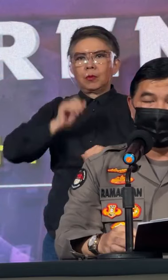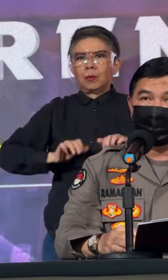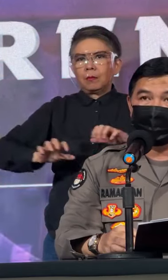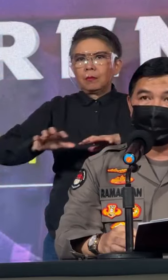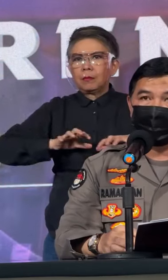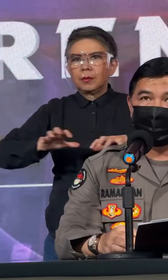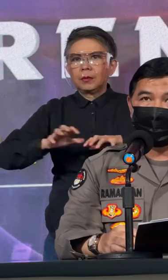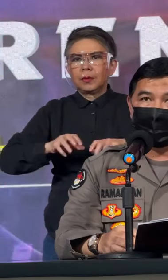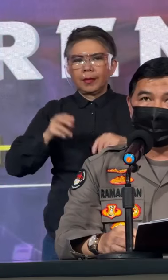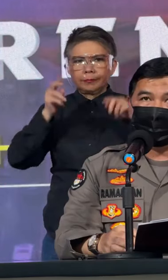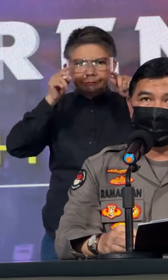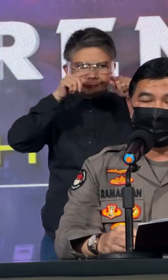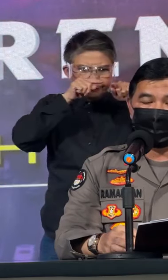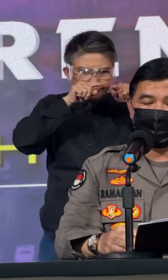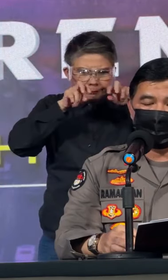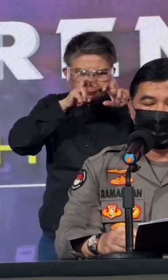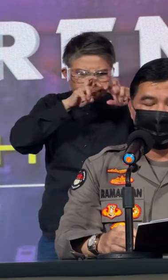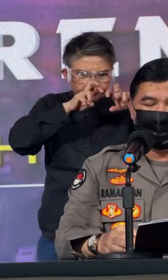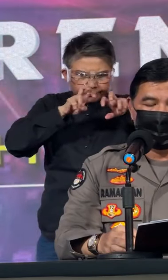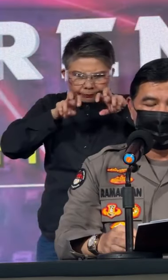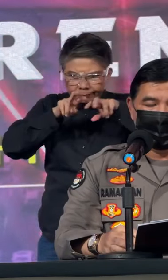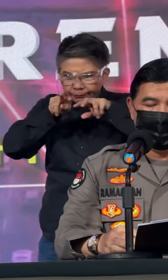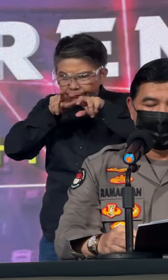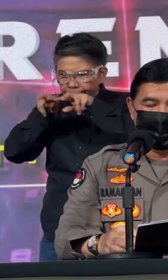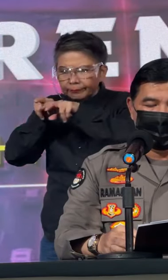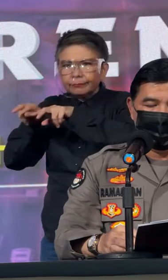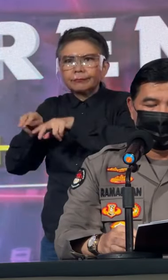melakukan penyelidikan